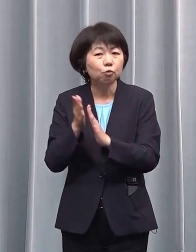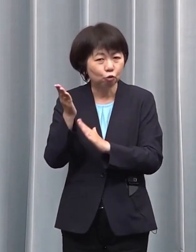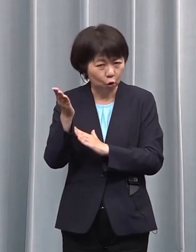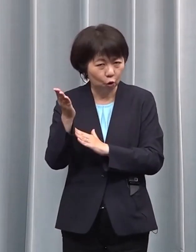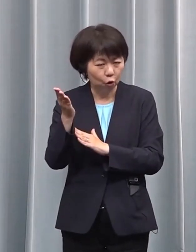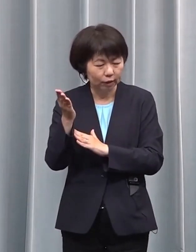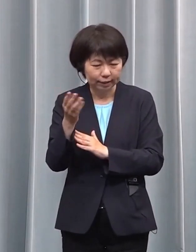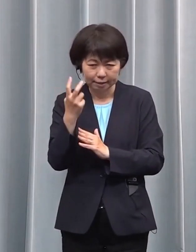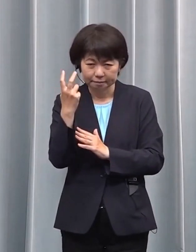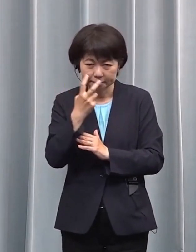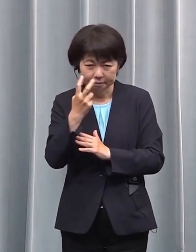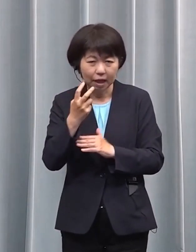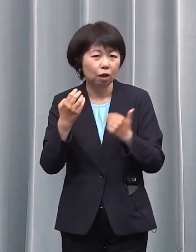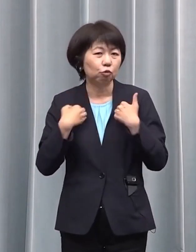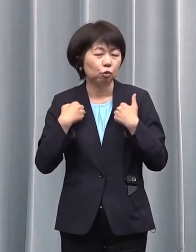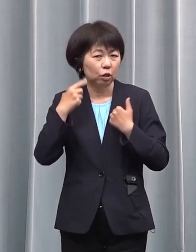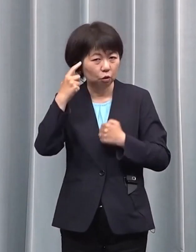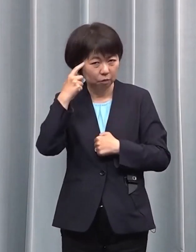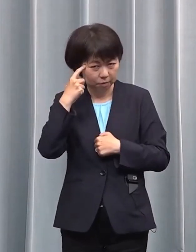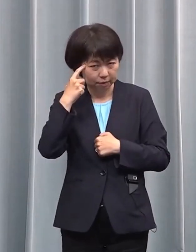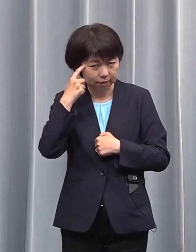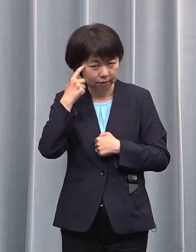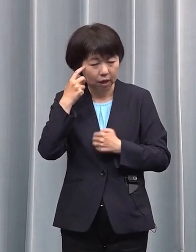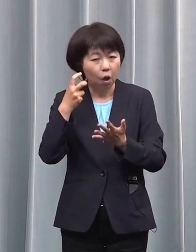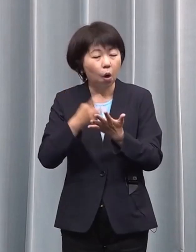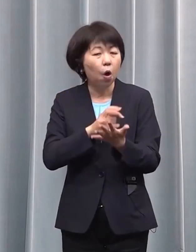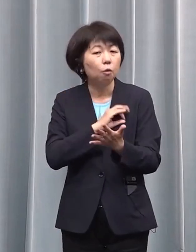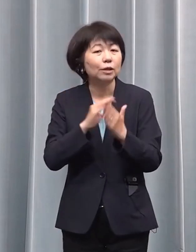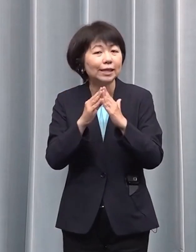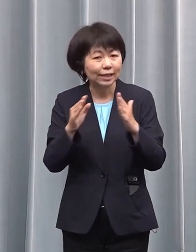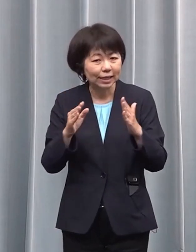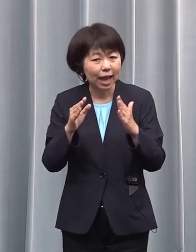きましては政府としてコメントする立場にありません。